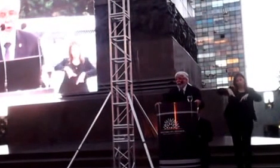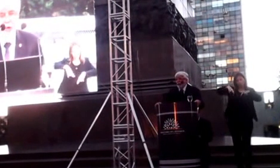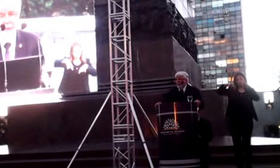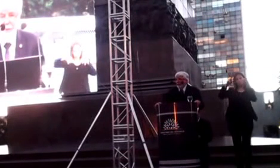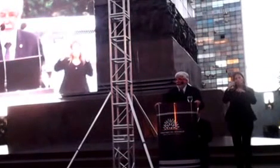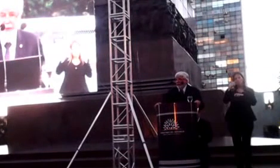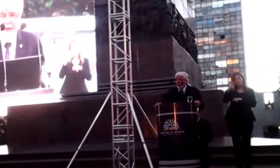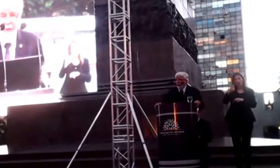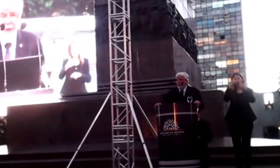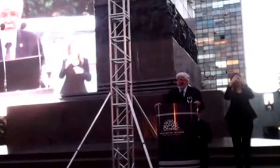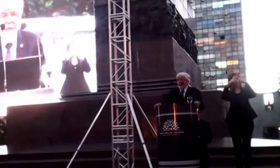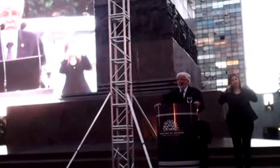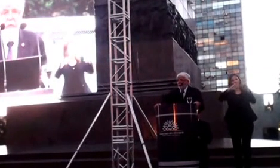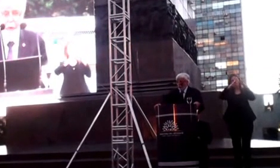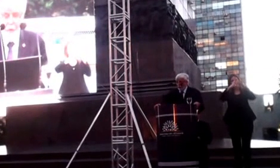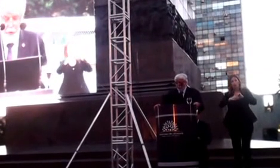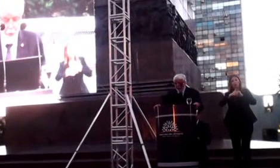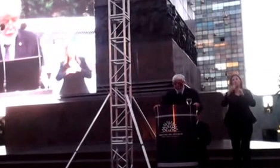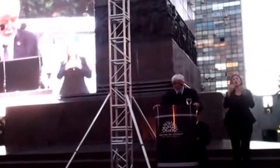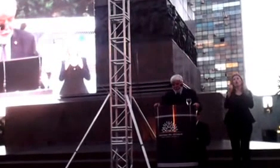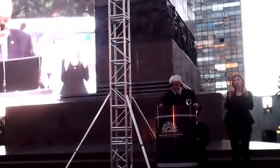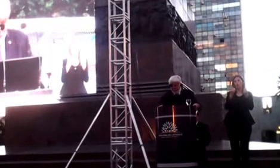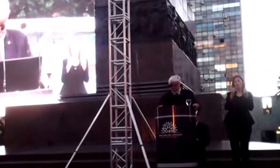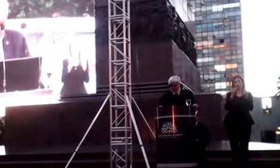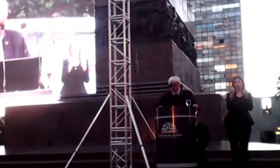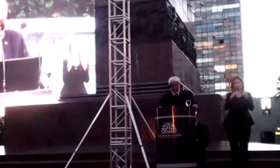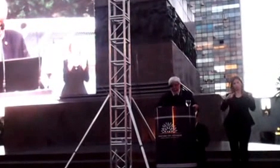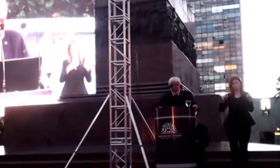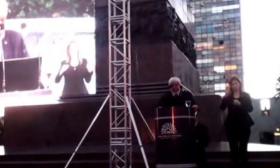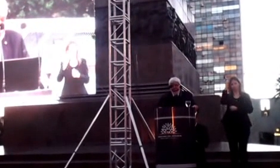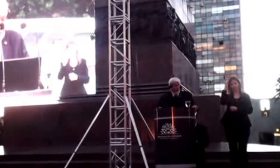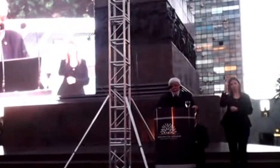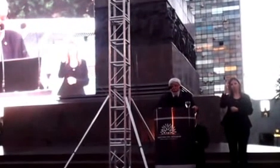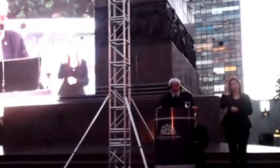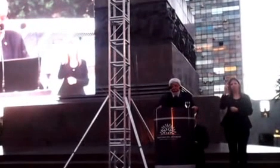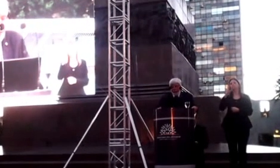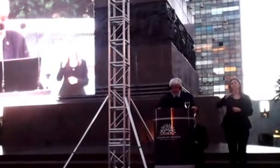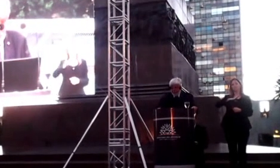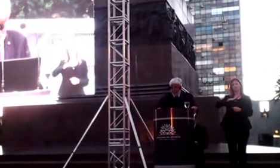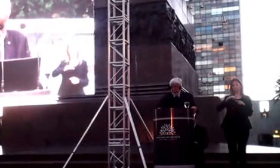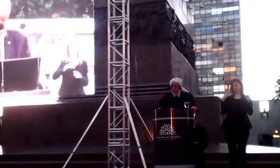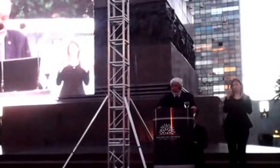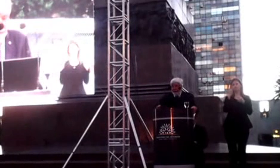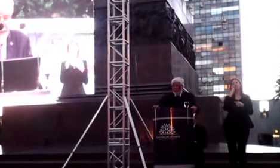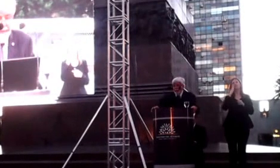otra perspectiva nuestros resultados. Tenemos muy claro